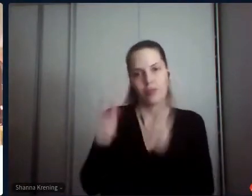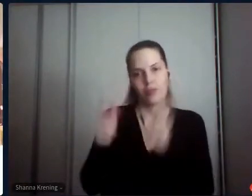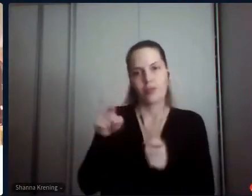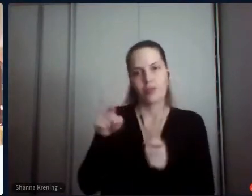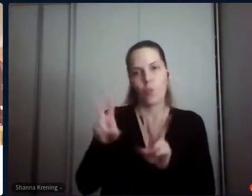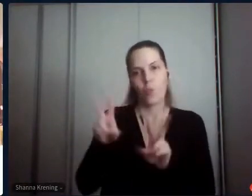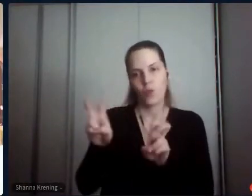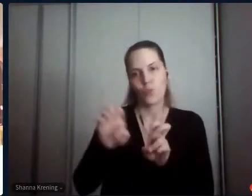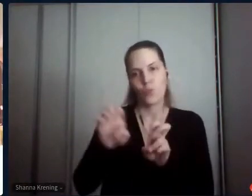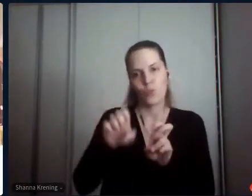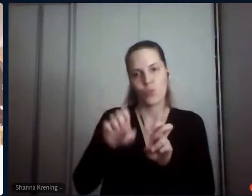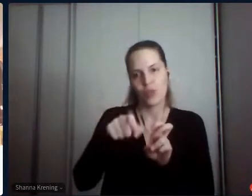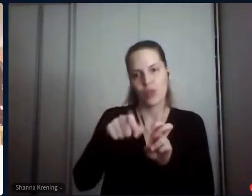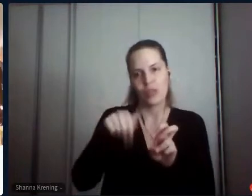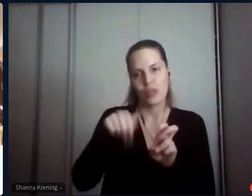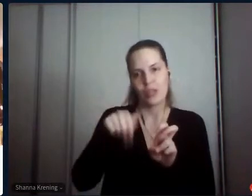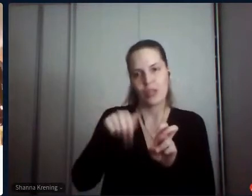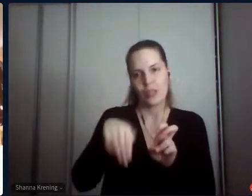que apareceram ali.